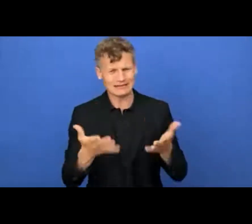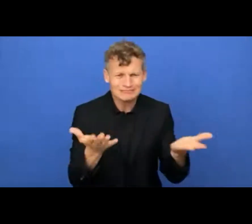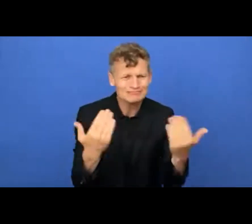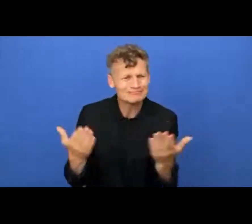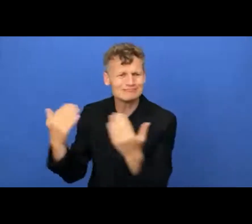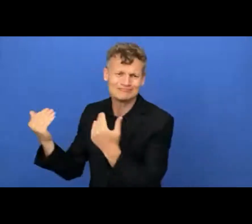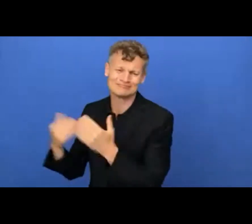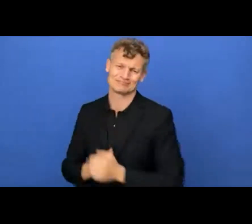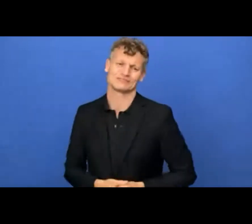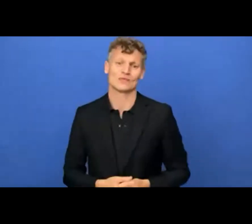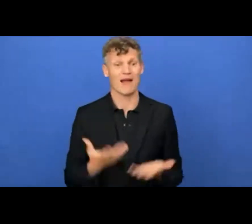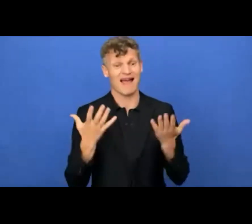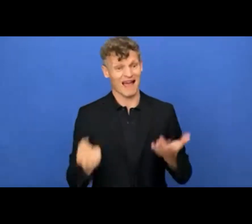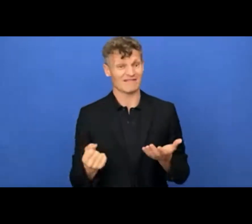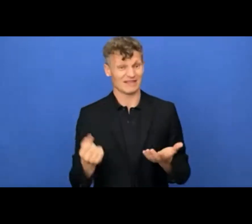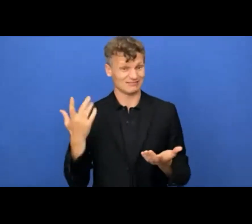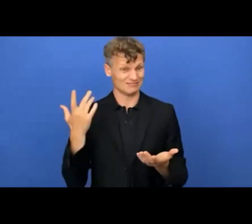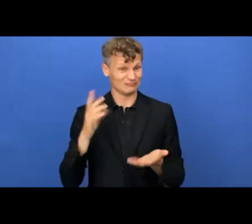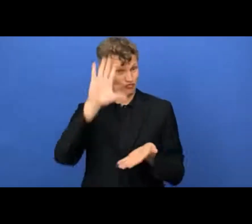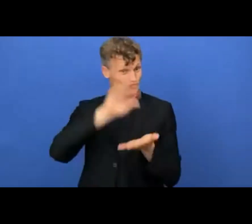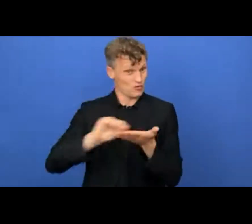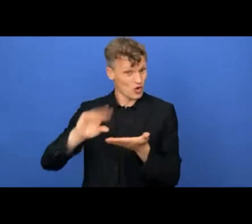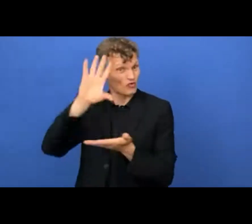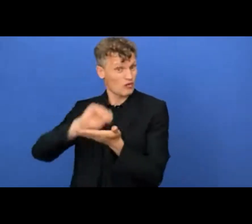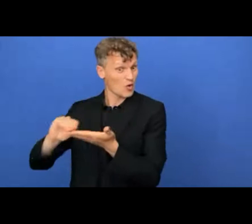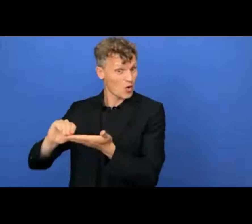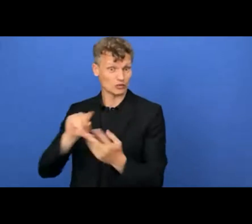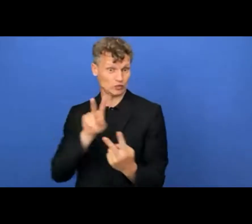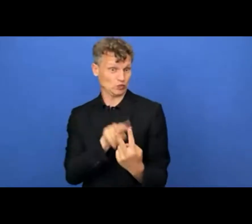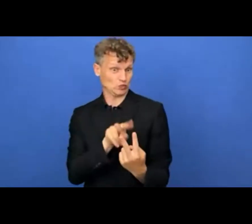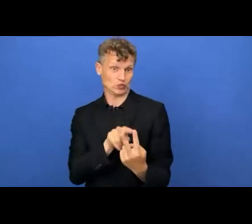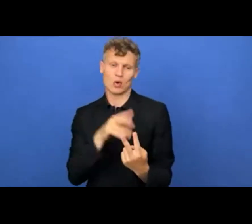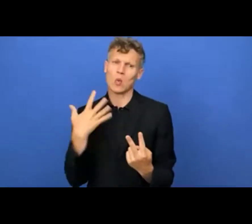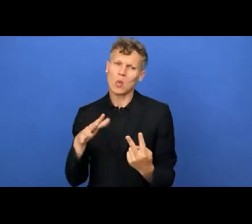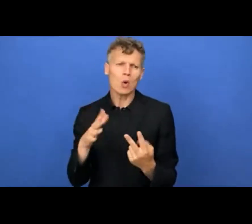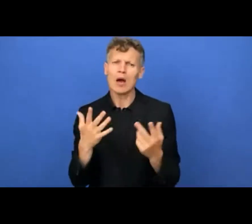allons avoir deux présentations très importantes qui sont des